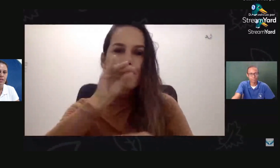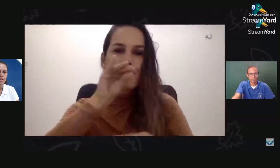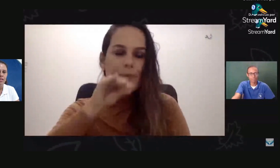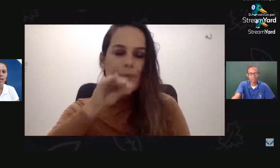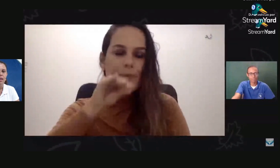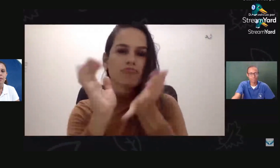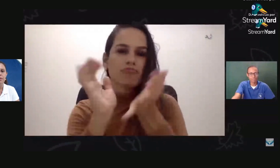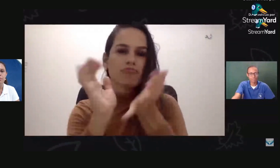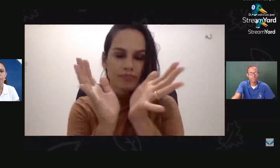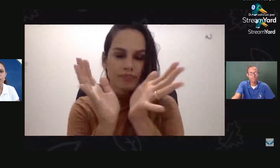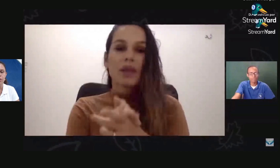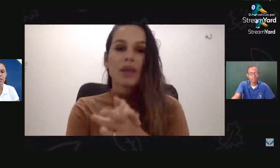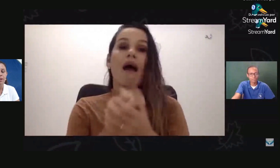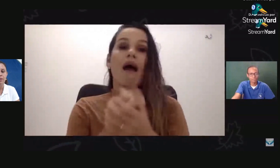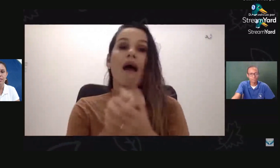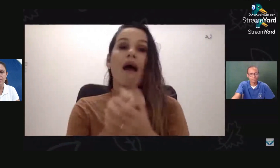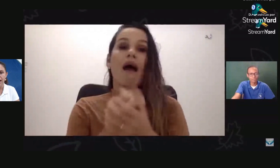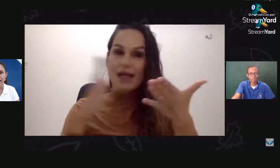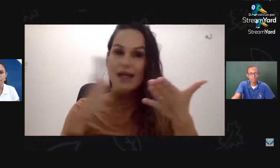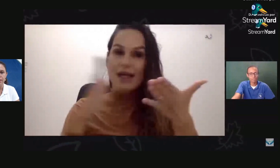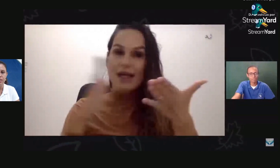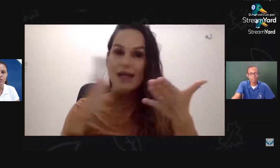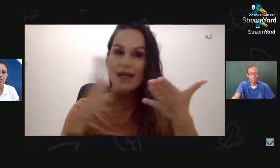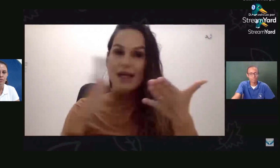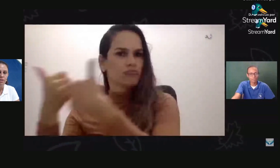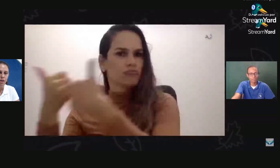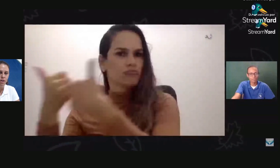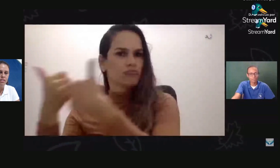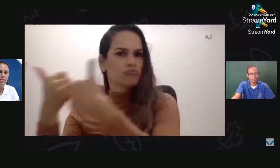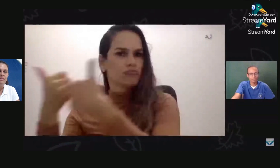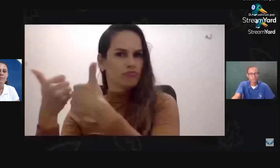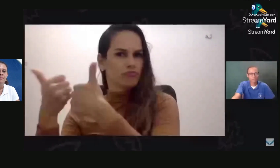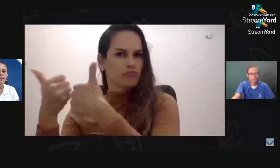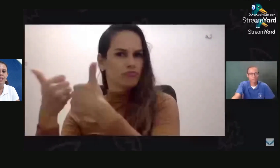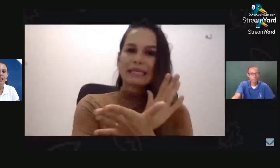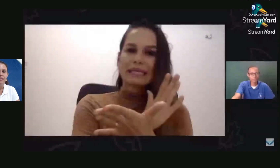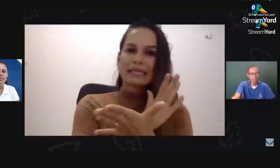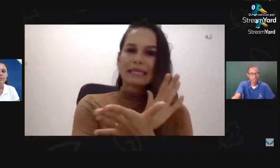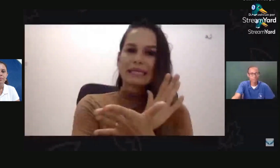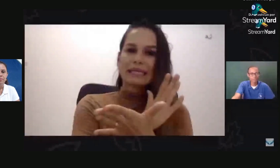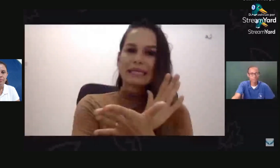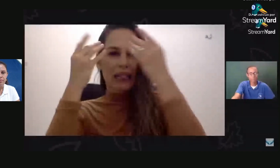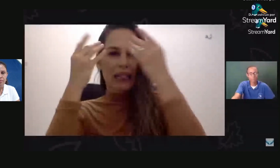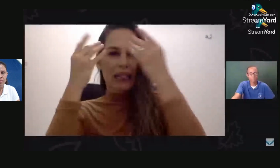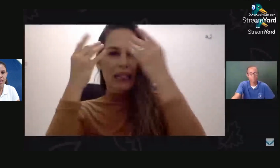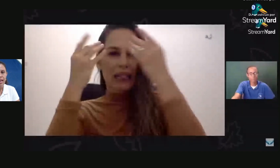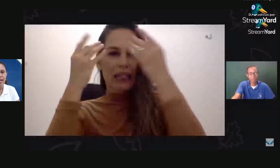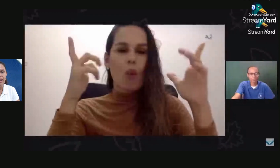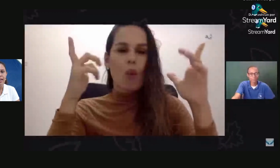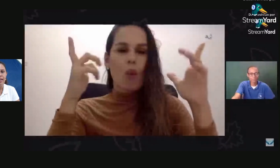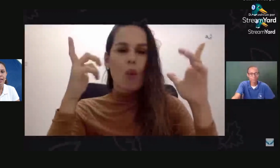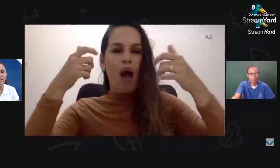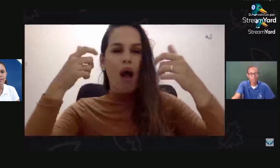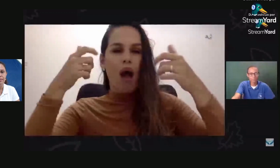isso, né? Principalmente, por exemplo, para a língua de sinais, para a tradução voz, né?